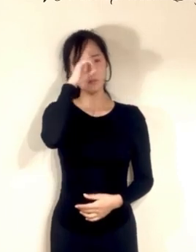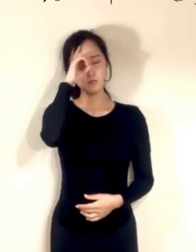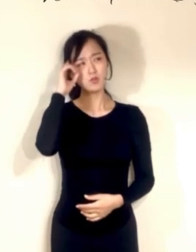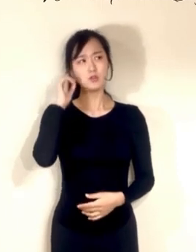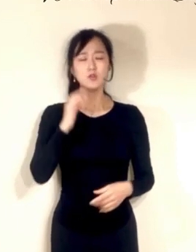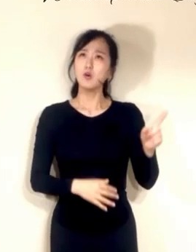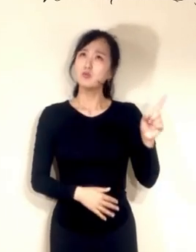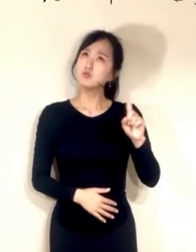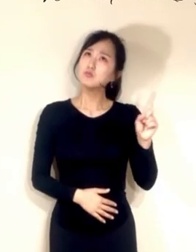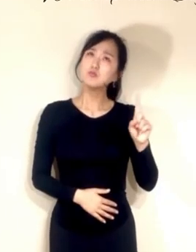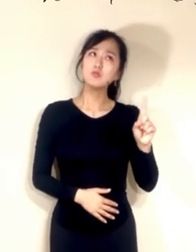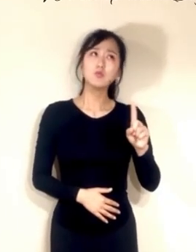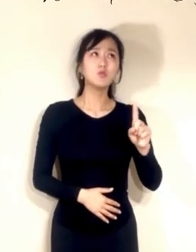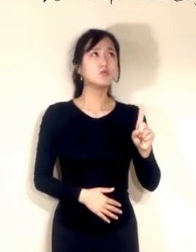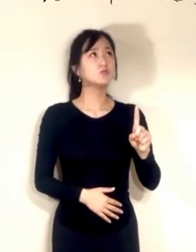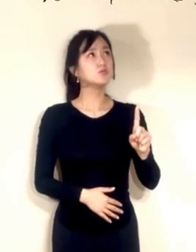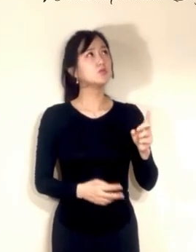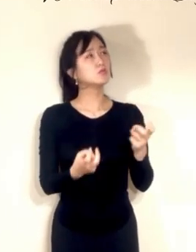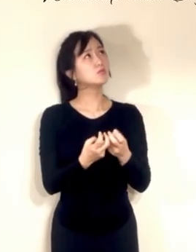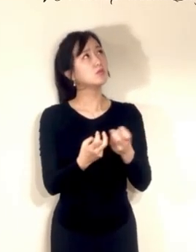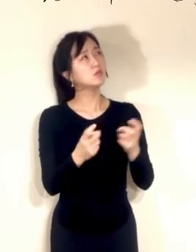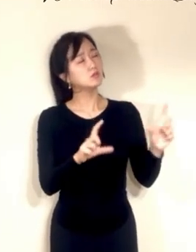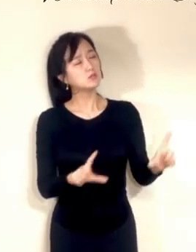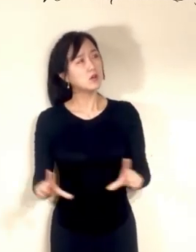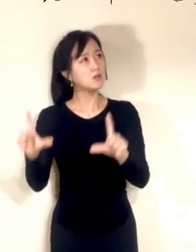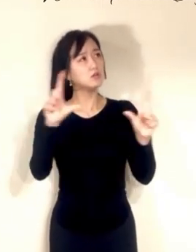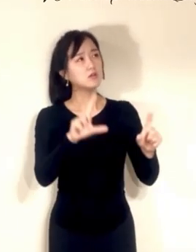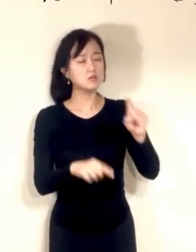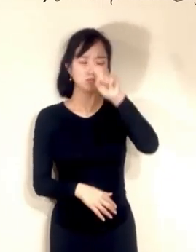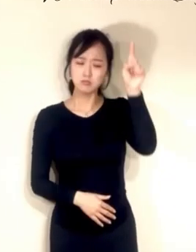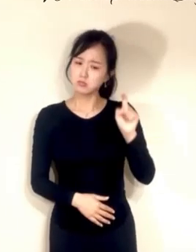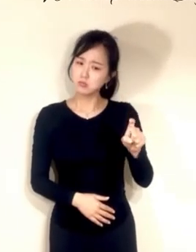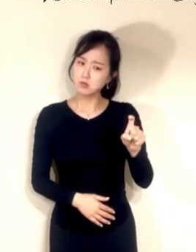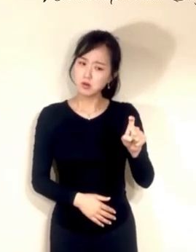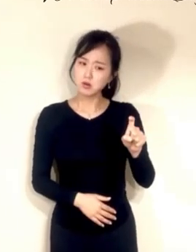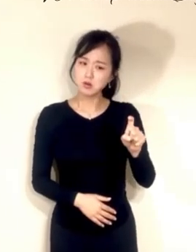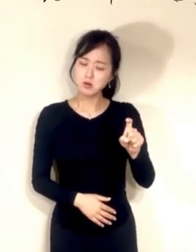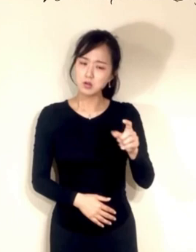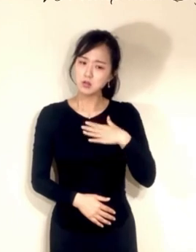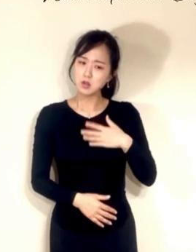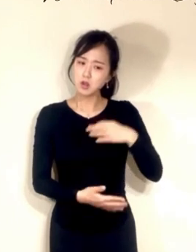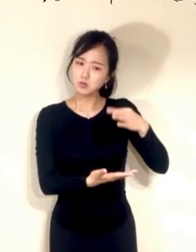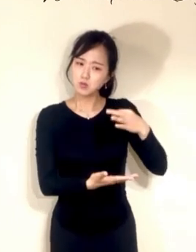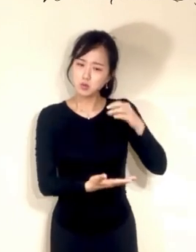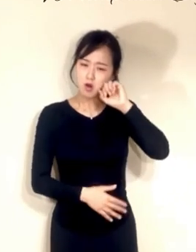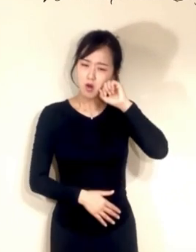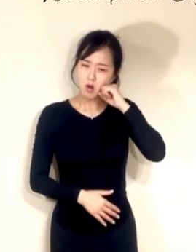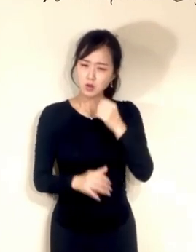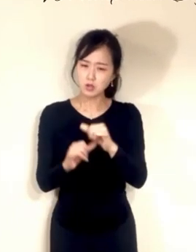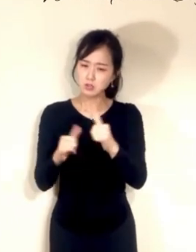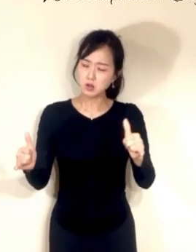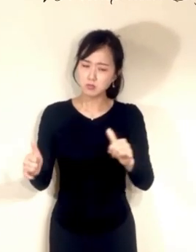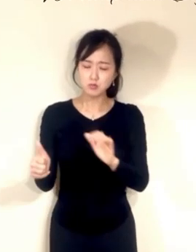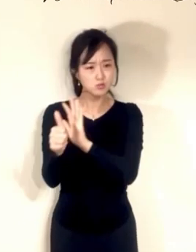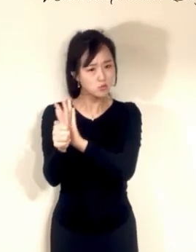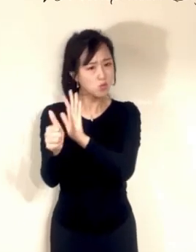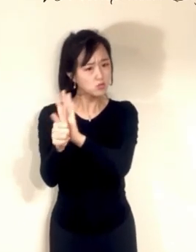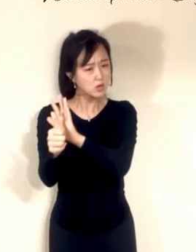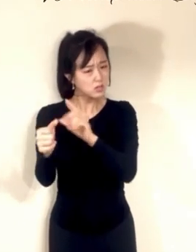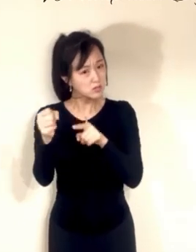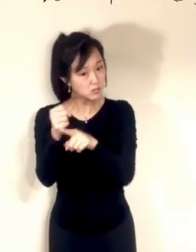합니다. 도대체 뭘 어떻게 하며 살라는 것인가? 우리가 가진 재물을 가지고 어려운 자들 도우며 구제하며